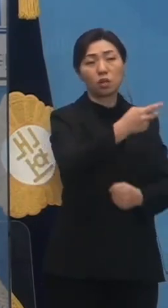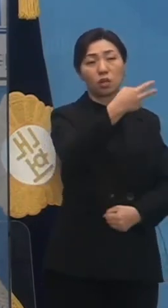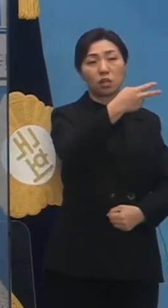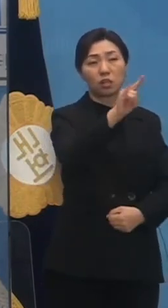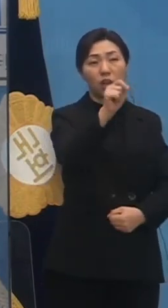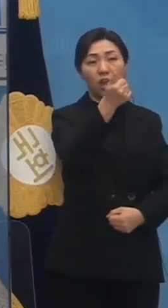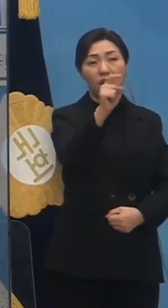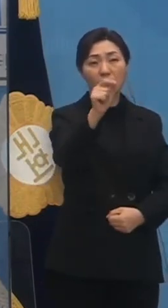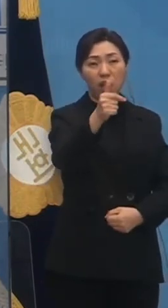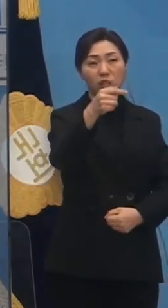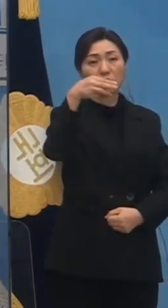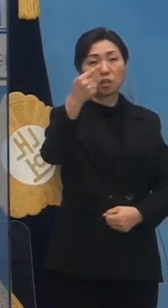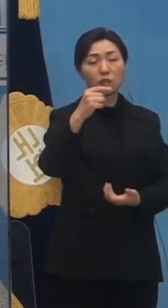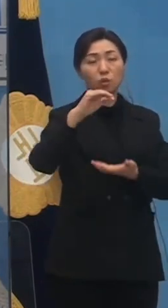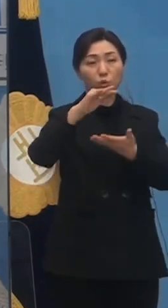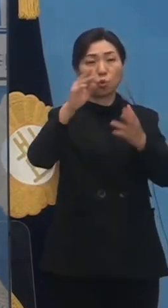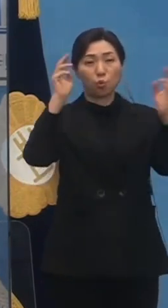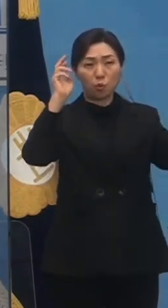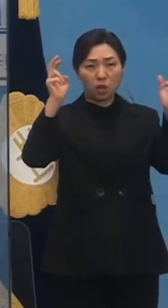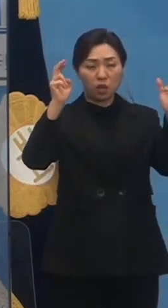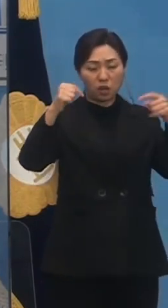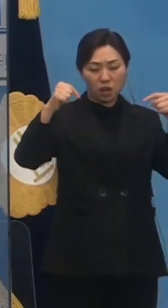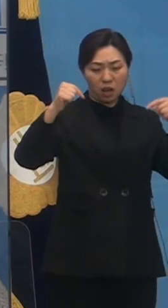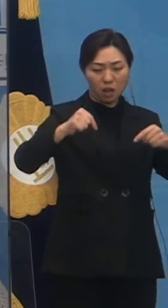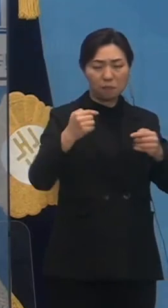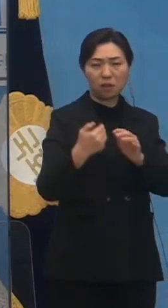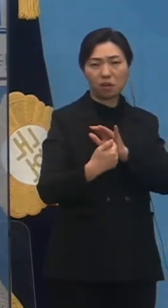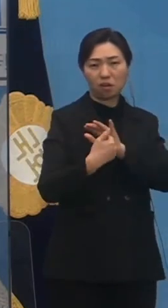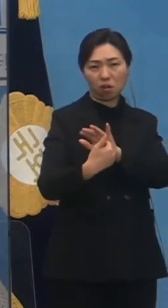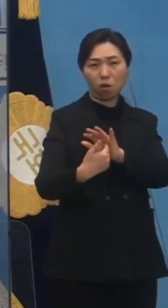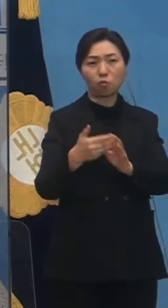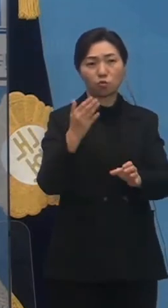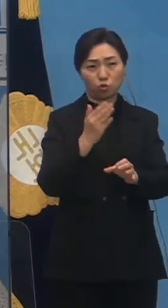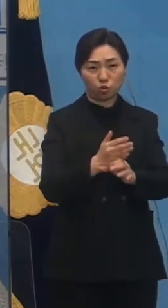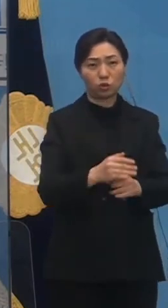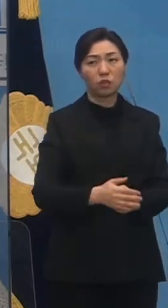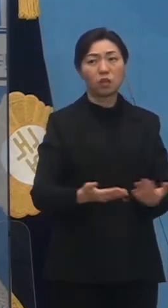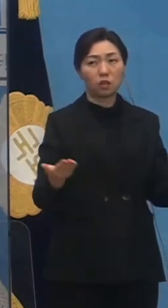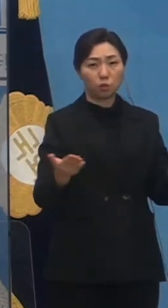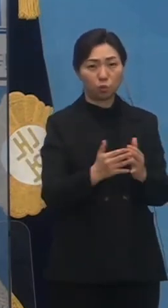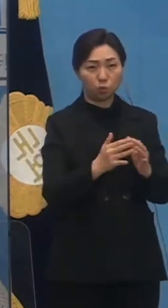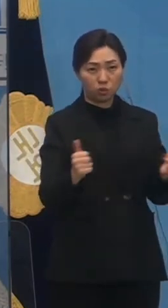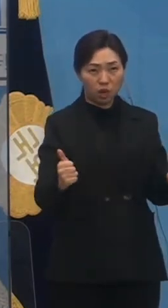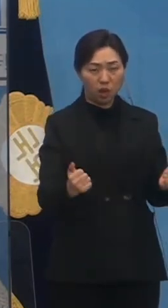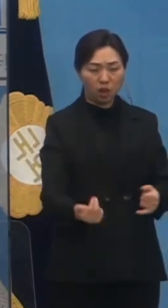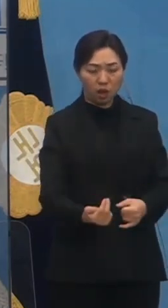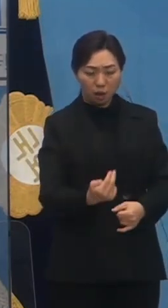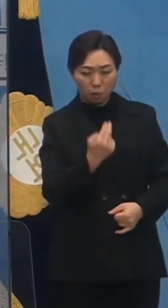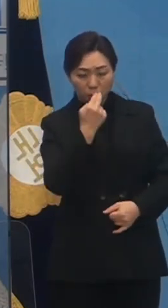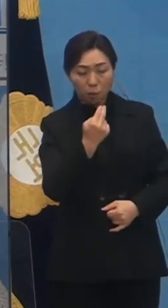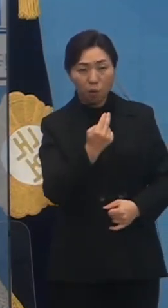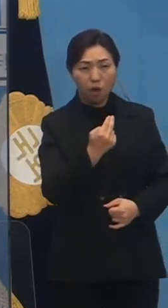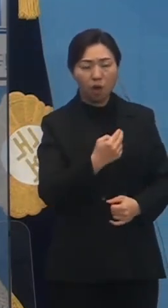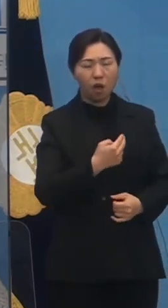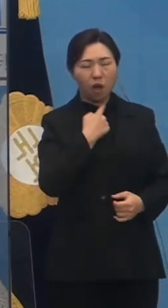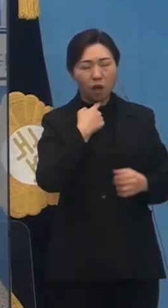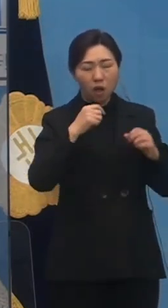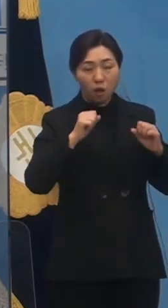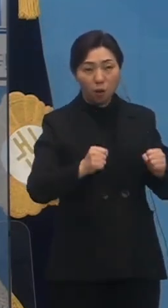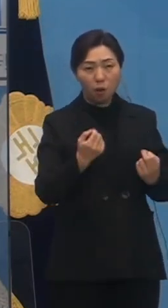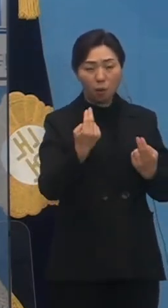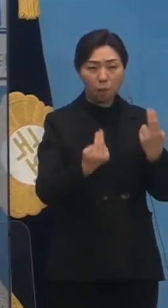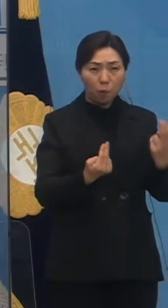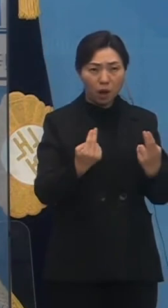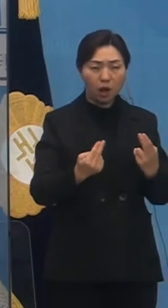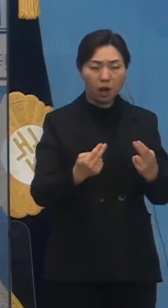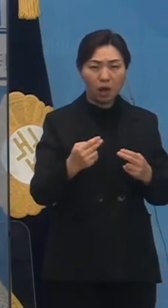대화조차 거부하고 있습니다. 정부 여당은 노동자 목숨보다 어떻게든 이윤을 지키려는 기업의 눈치를 보고 있는